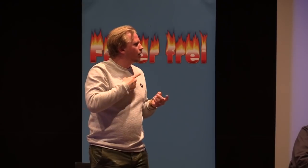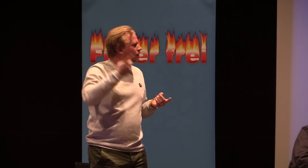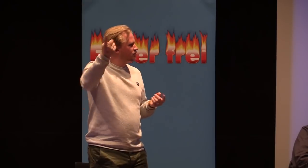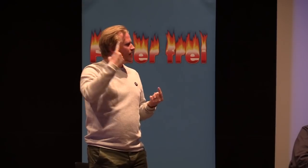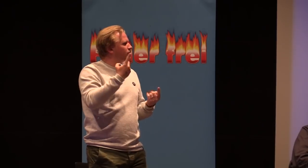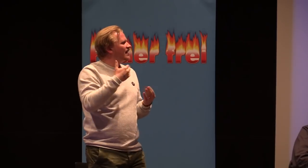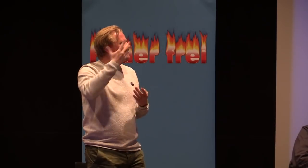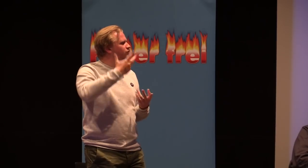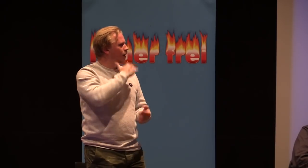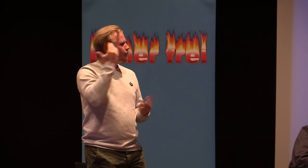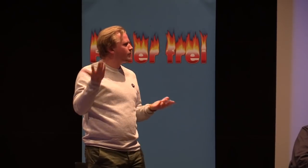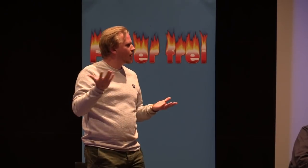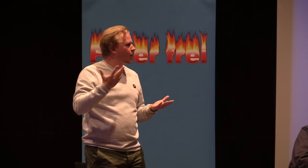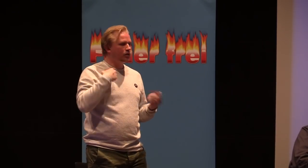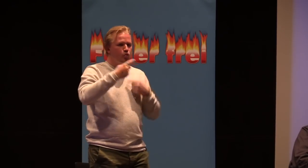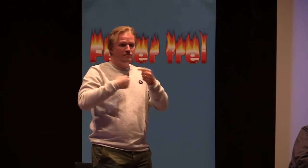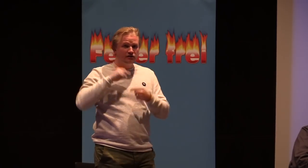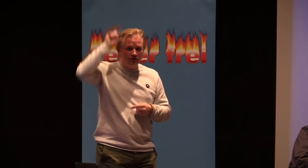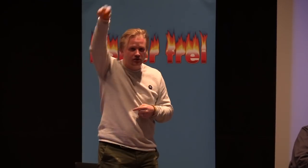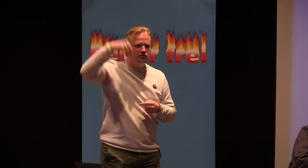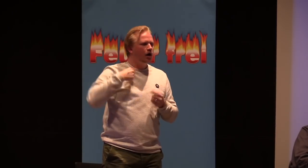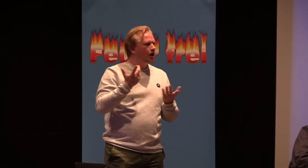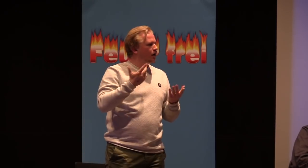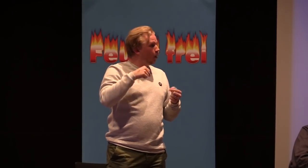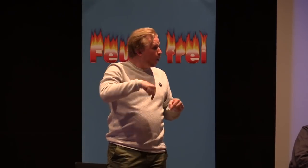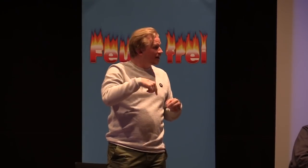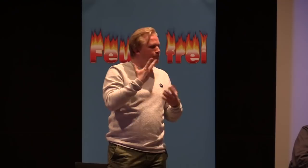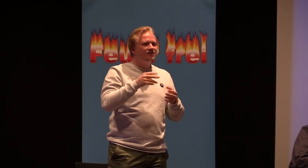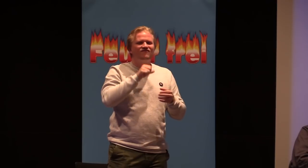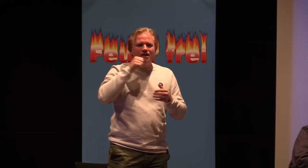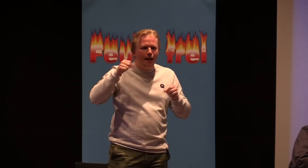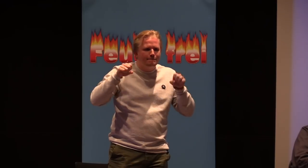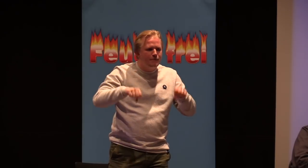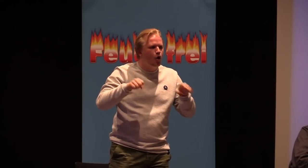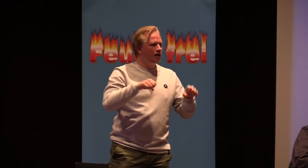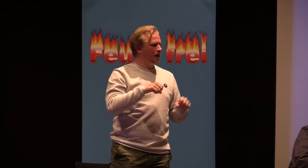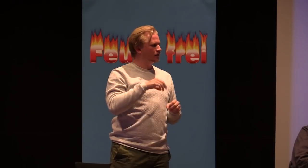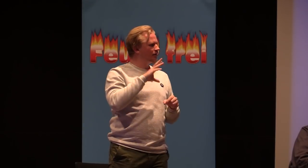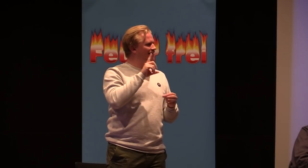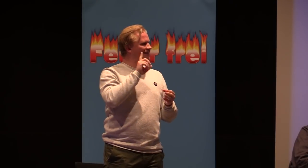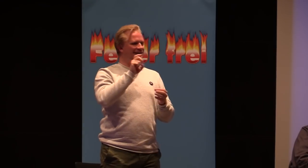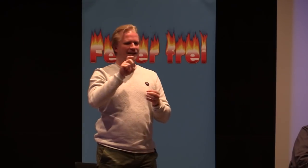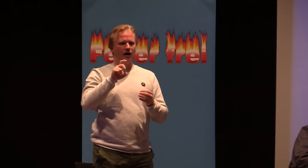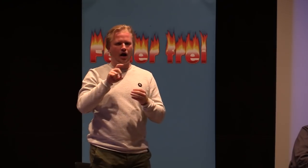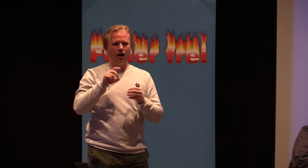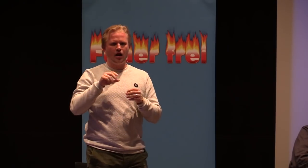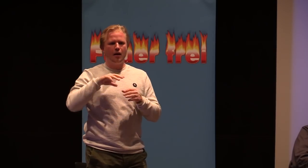Aber das nächste Problem ist natürlich auch, dass man dann, also ich wohne jetzt zum Beispiel in Köln und wenn man einen Partner an seiner Seite hat, der vielleicht nicht gerade aus Köln